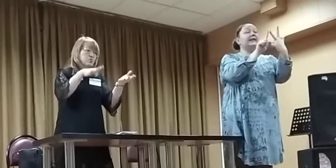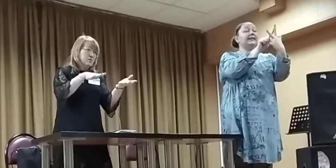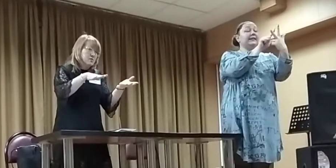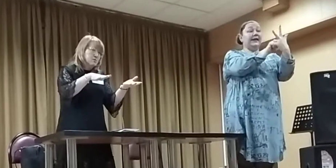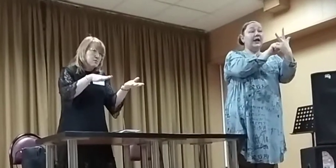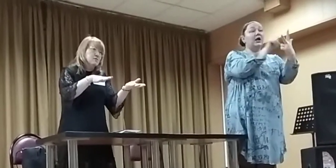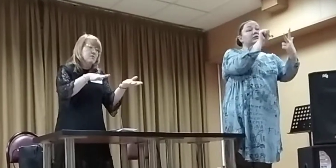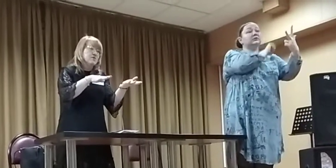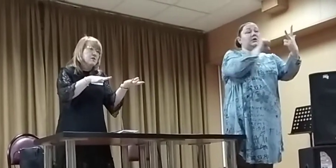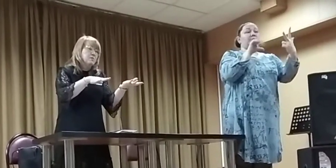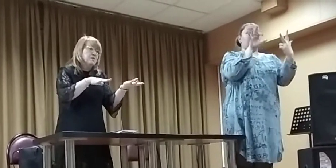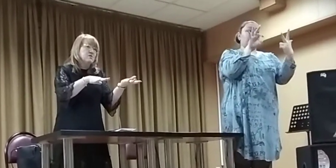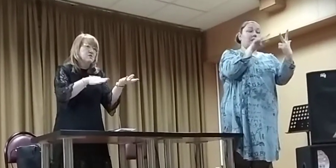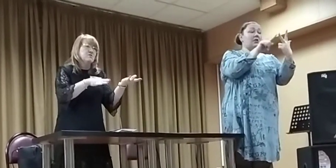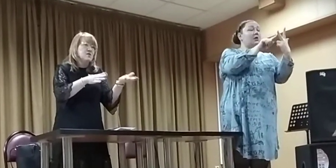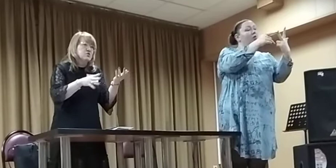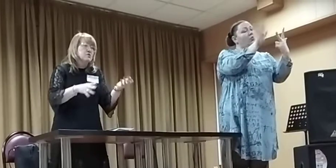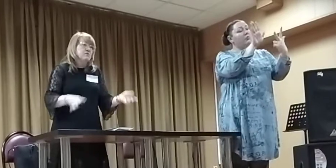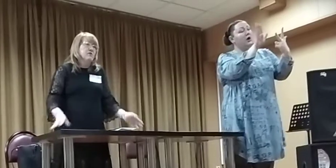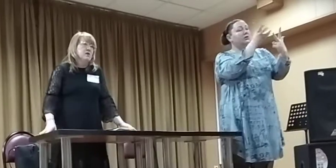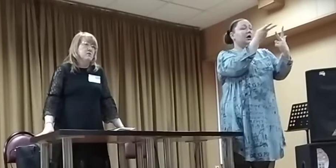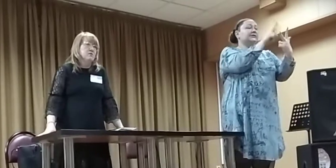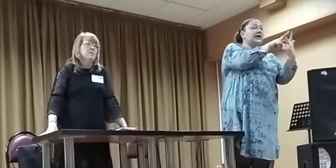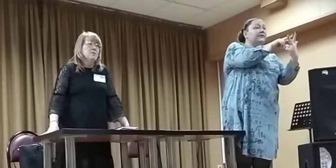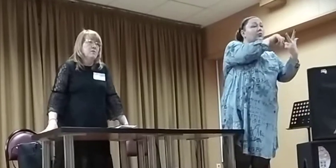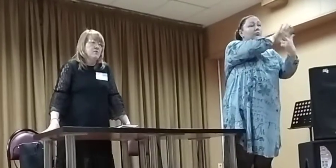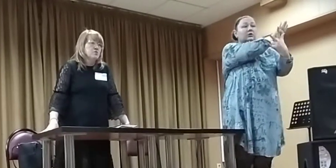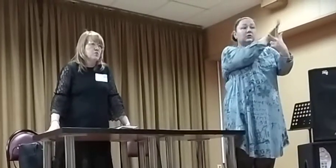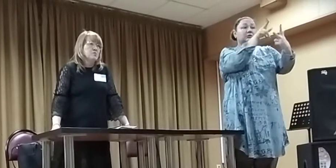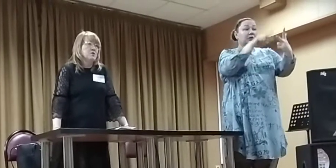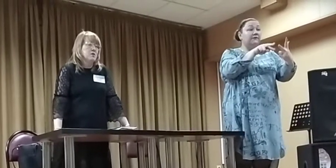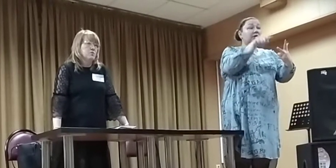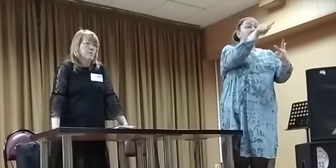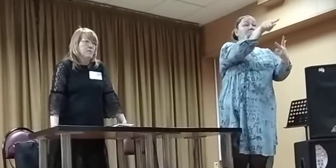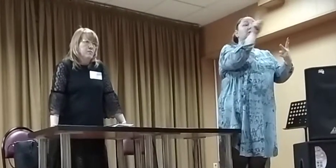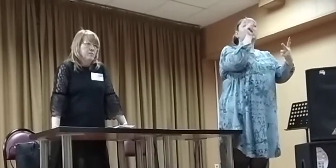что-то в деньги перевести, в денежный эквивалент, по вашему усмотрению.